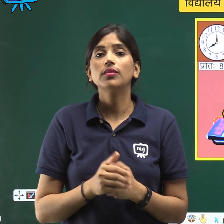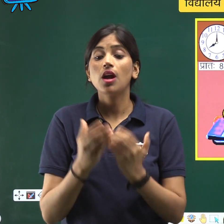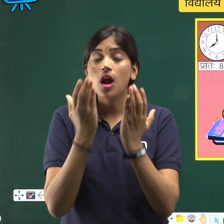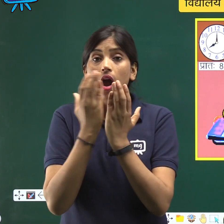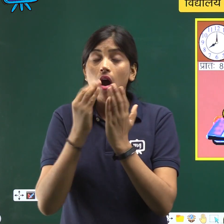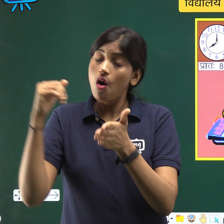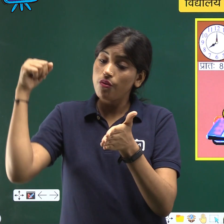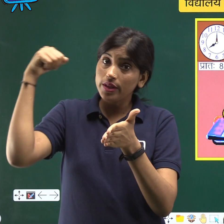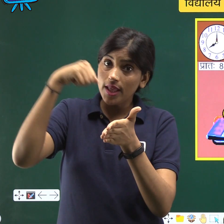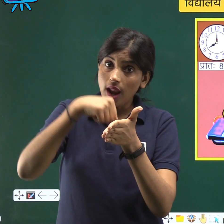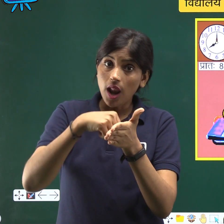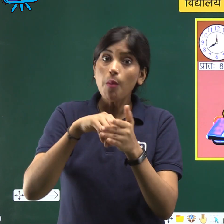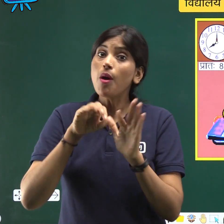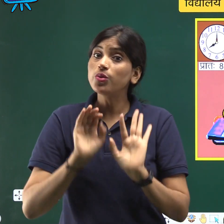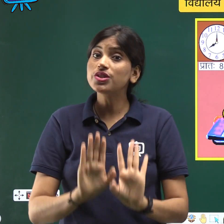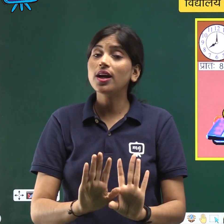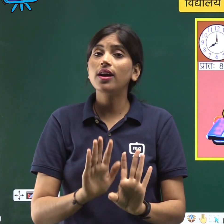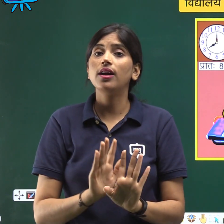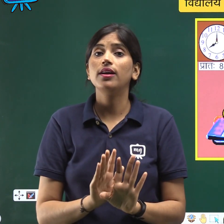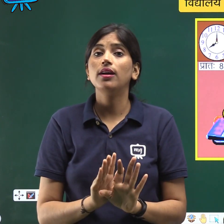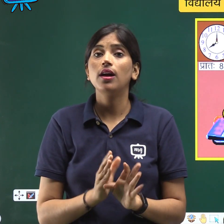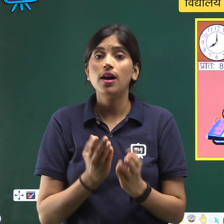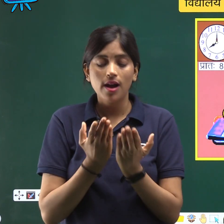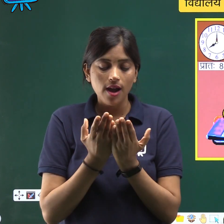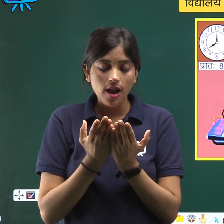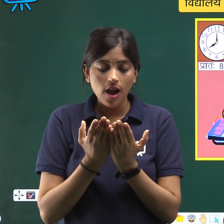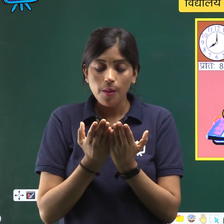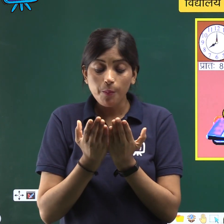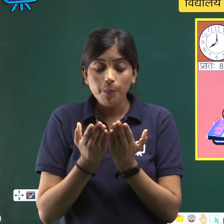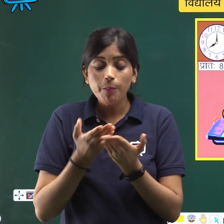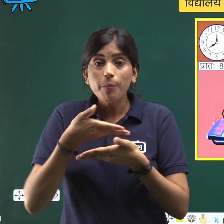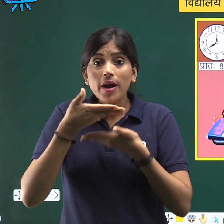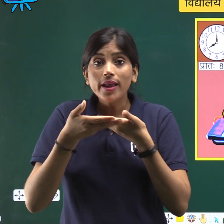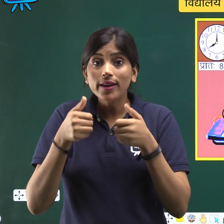विद्यालय पहुंचकर पढ़ाई करना।